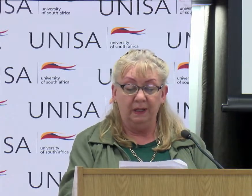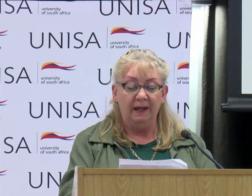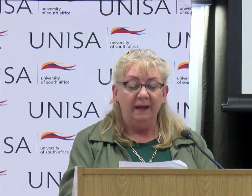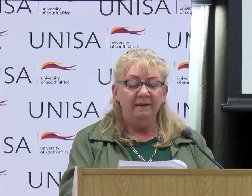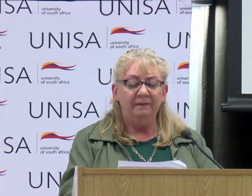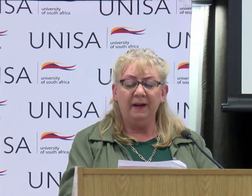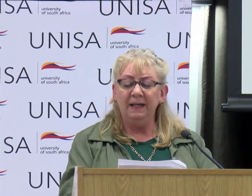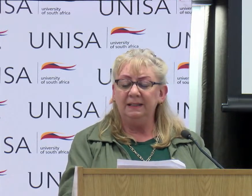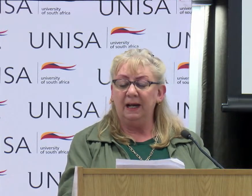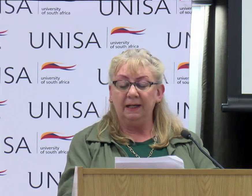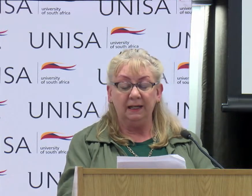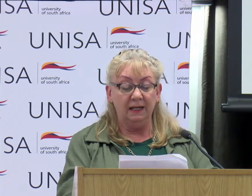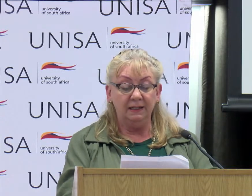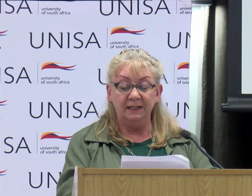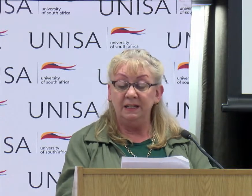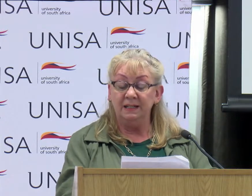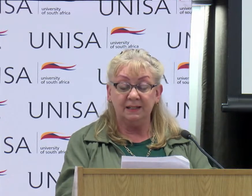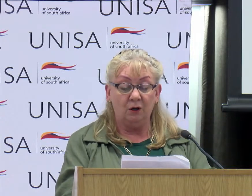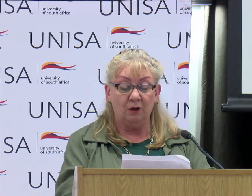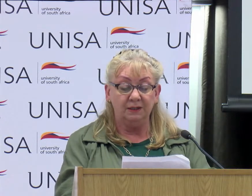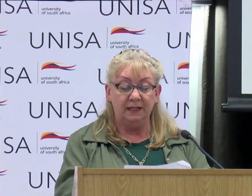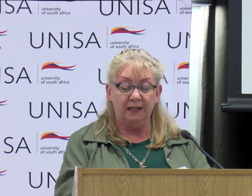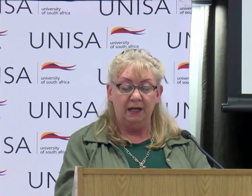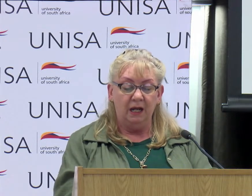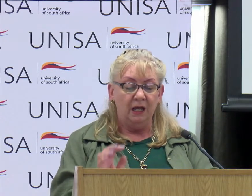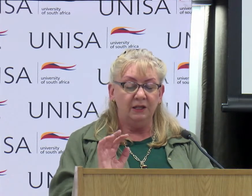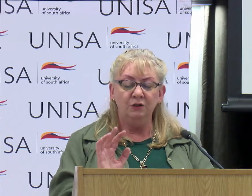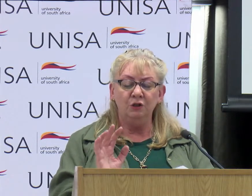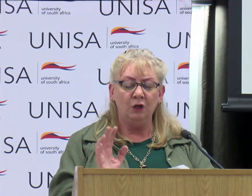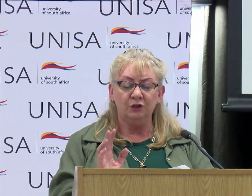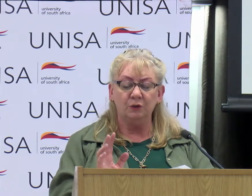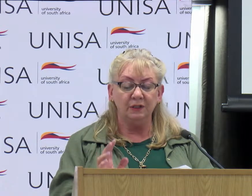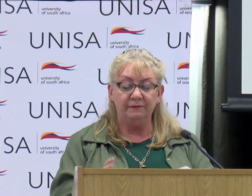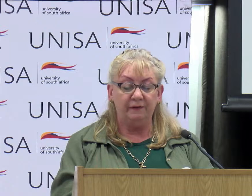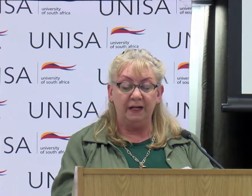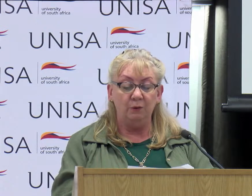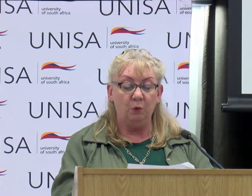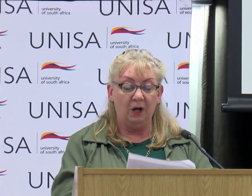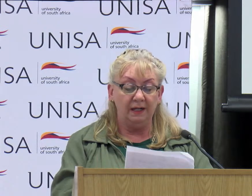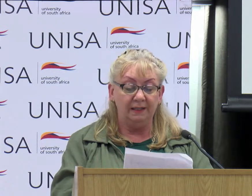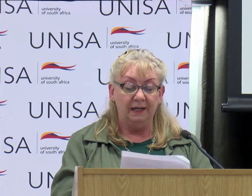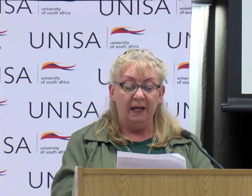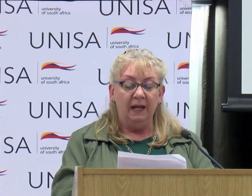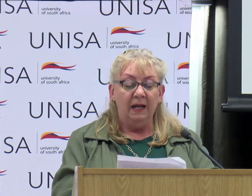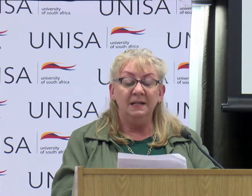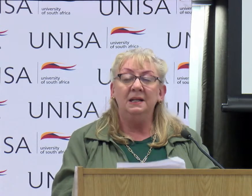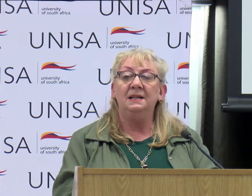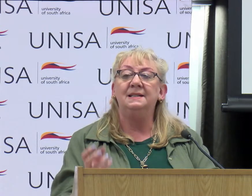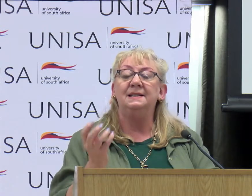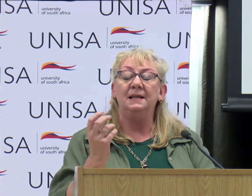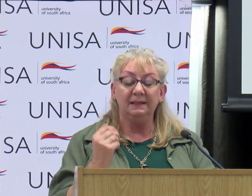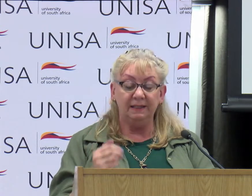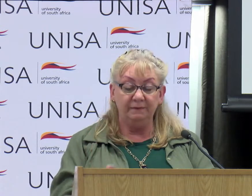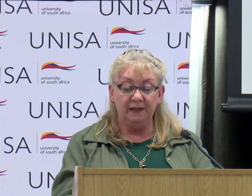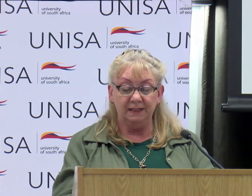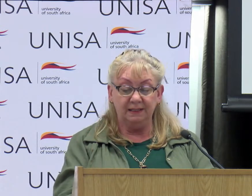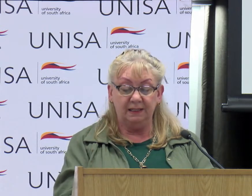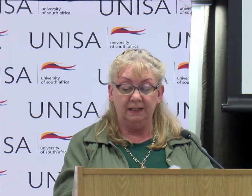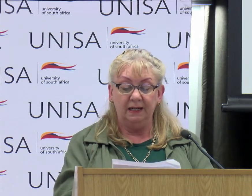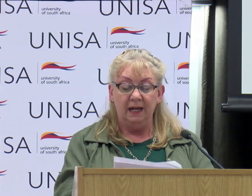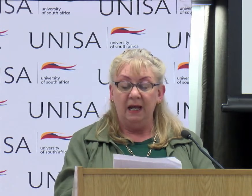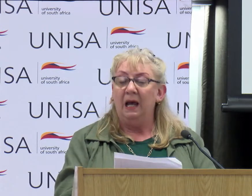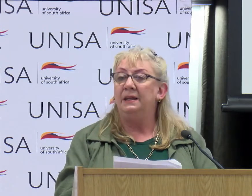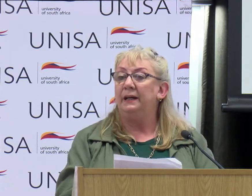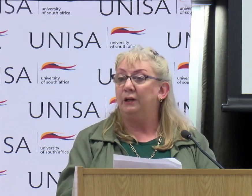hilltop. Wyd trek hulle die neusgate. The nostrils flare wide. En hulle sluk die